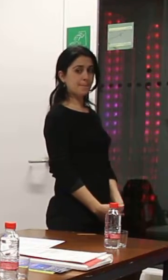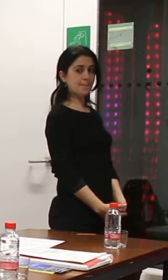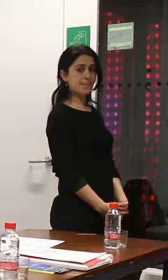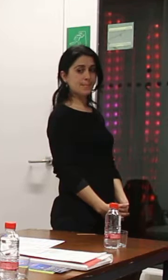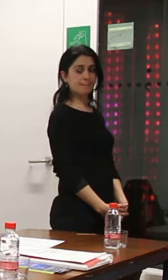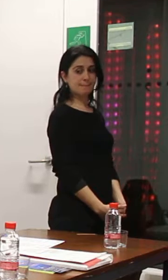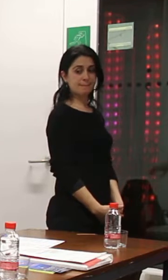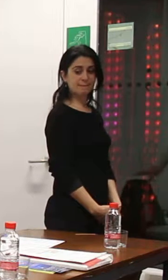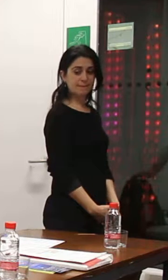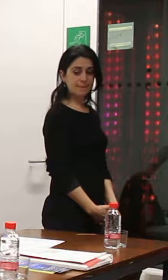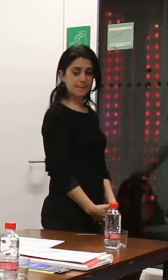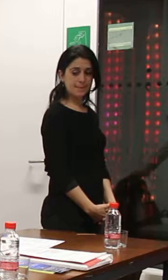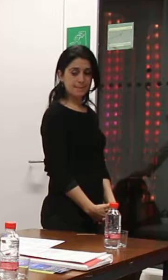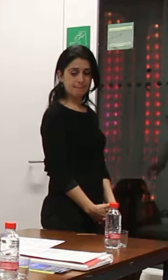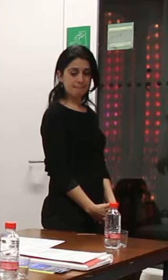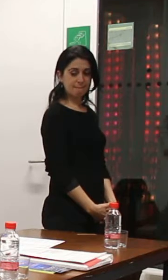Así sí, sí me paso.